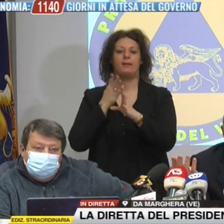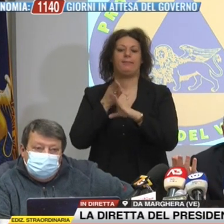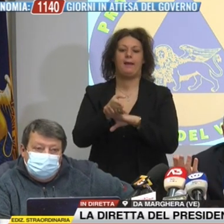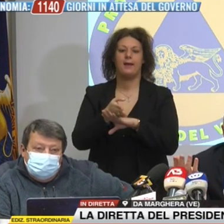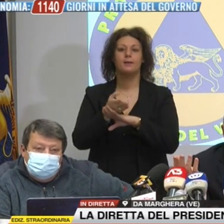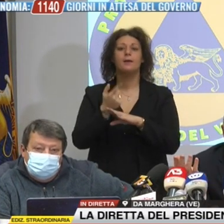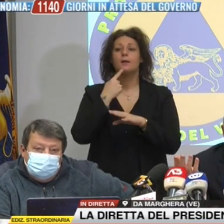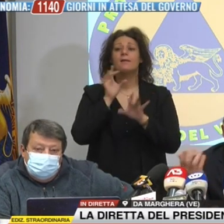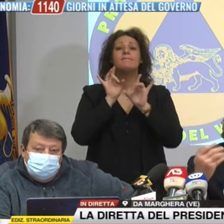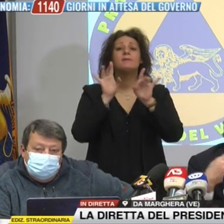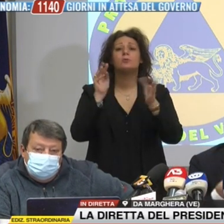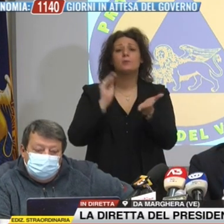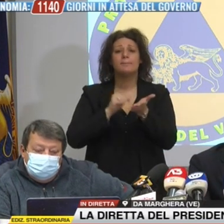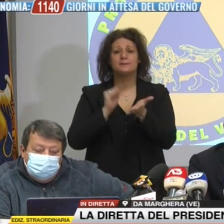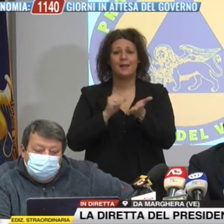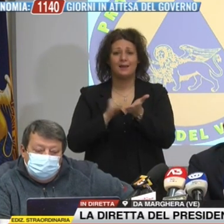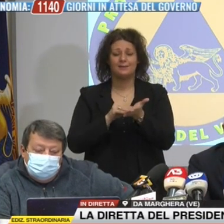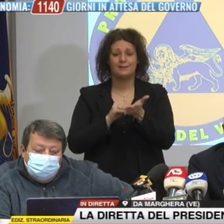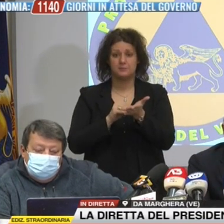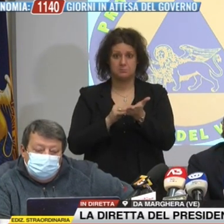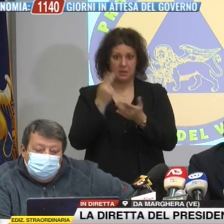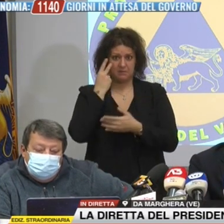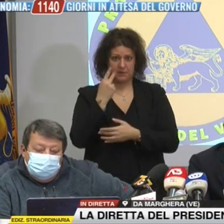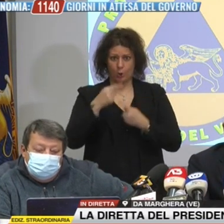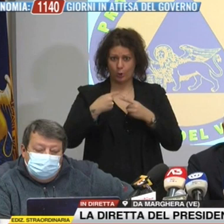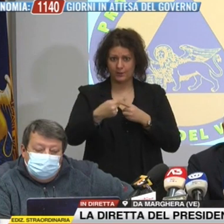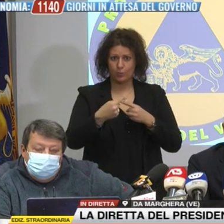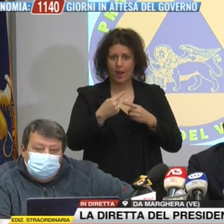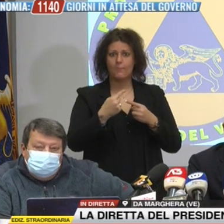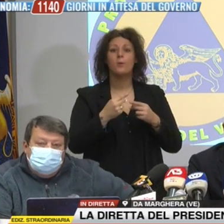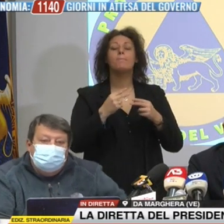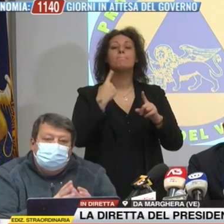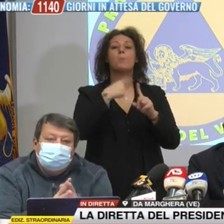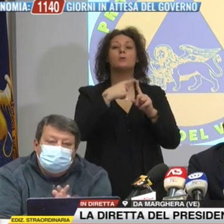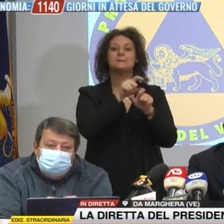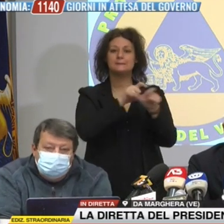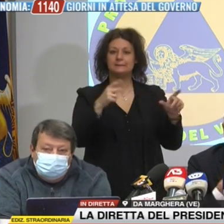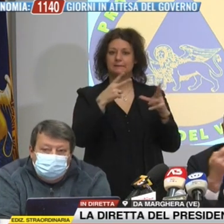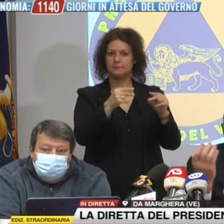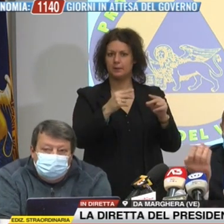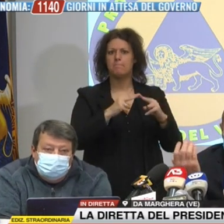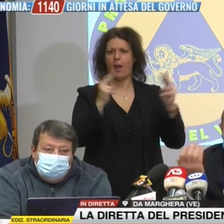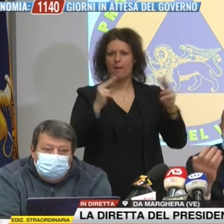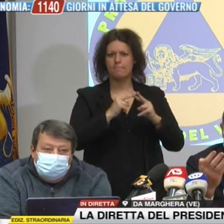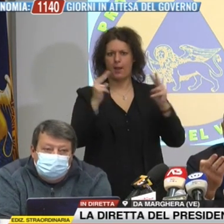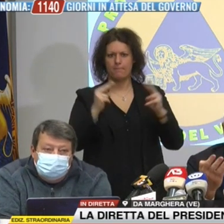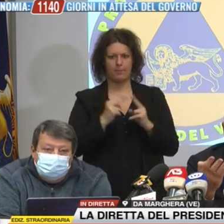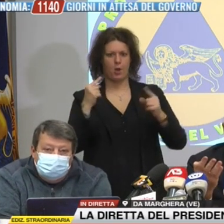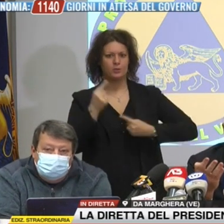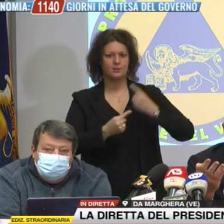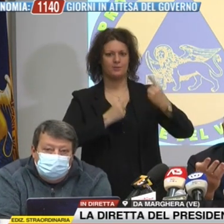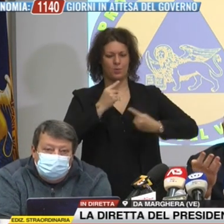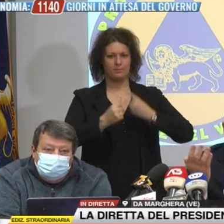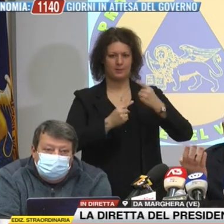c'è, infatti i positivi li troviamo, ne abbiamo trovati 3.100 anche nelle ultime 24 ore, poi il dottor Rosi vi darà